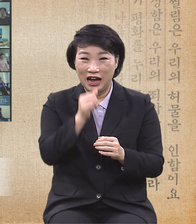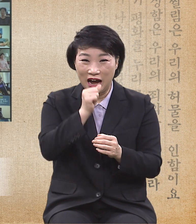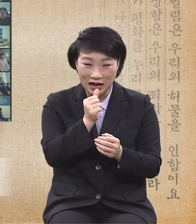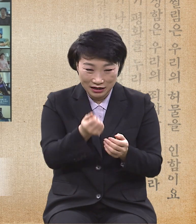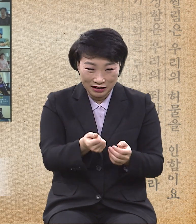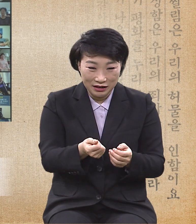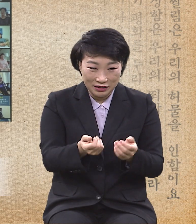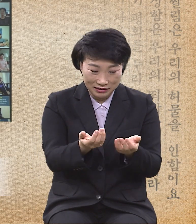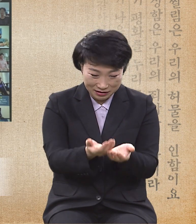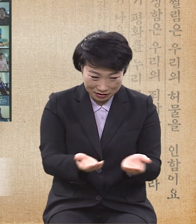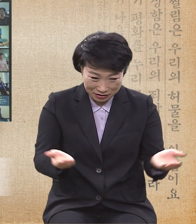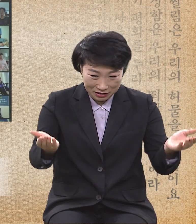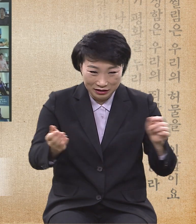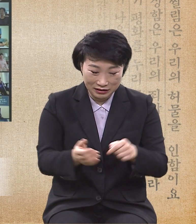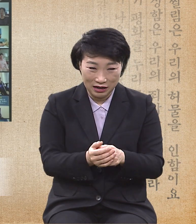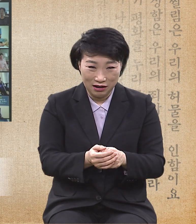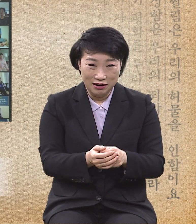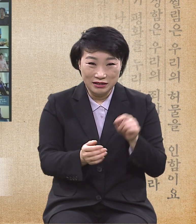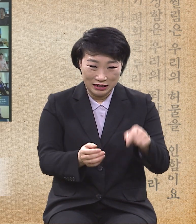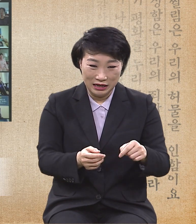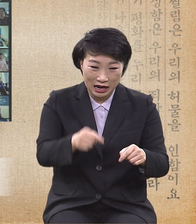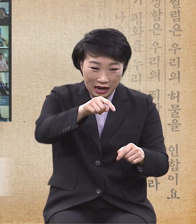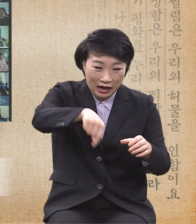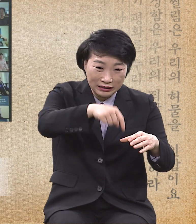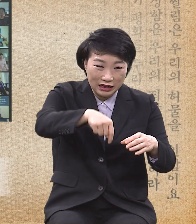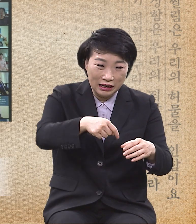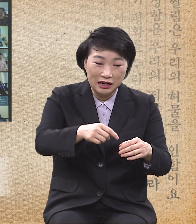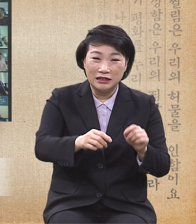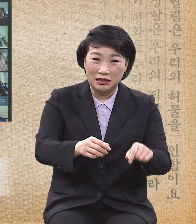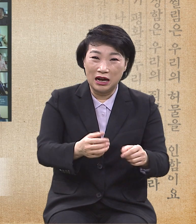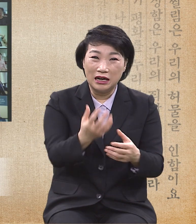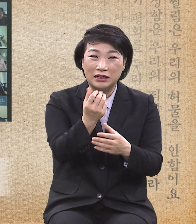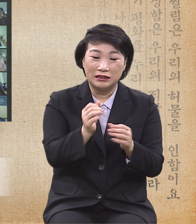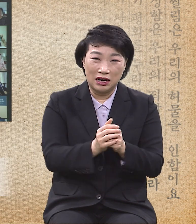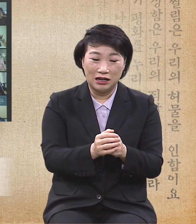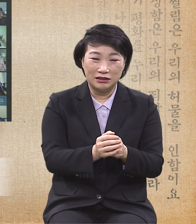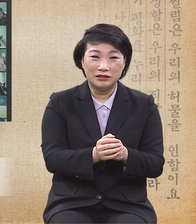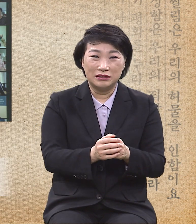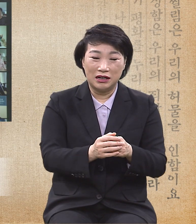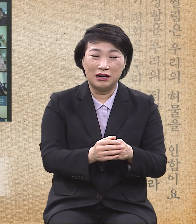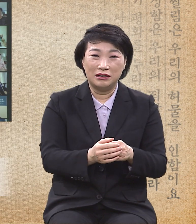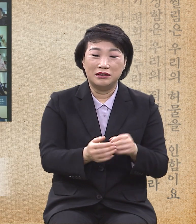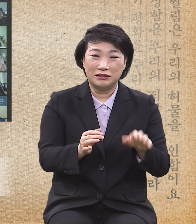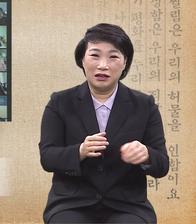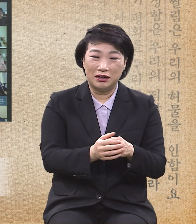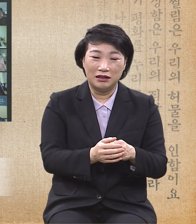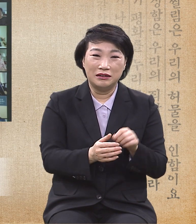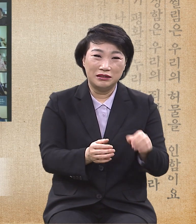막 익어가듯이, 아니 그보다 더 몇백 배 힘든 불 속에서